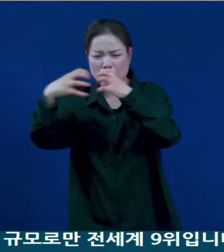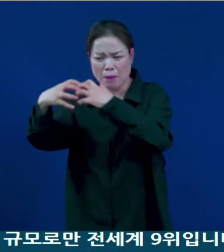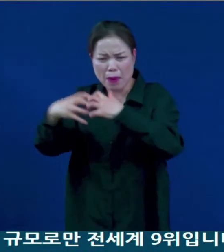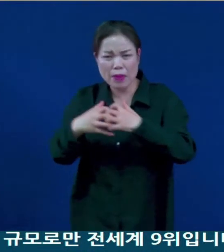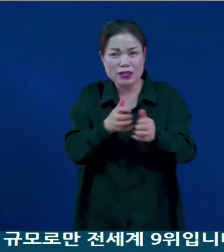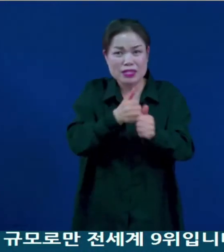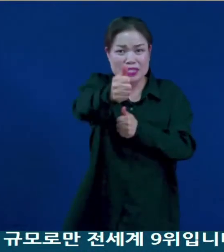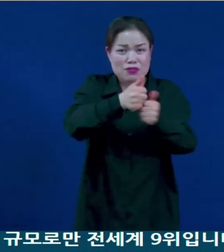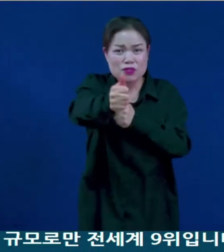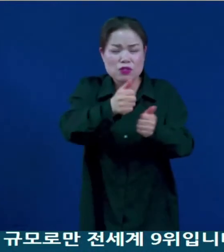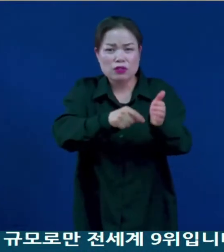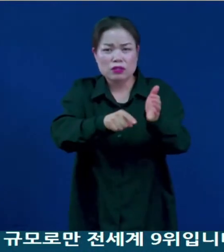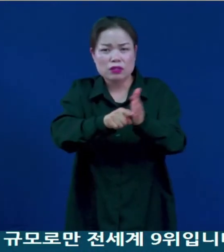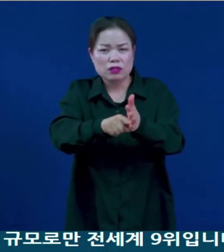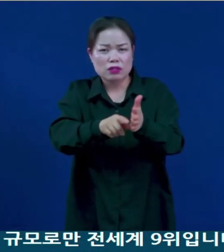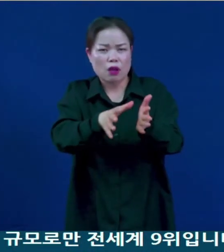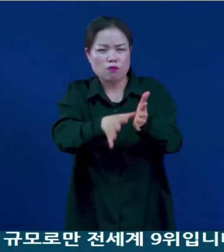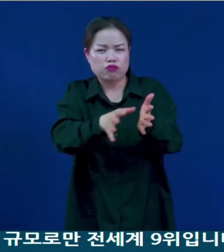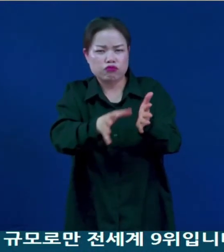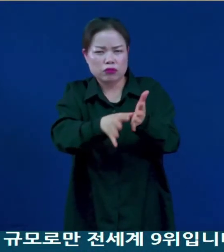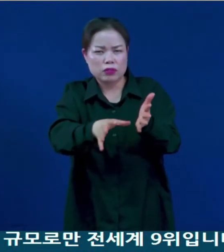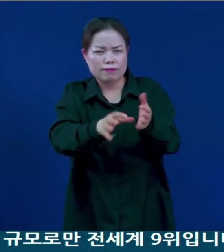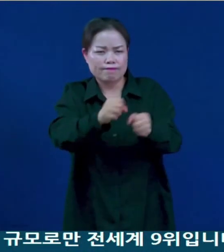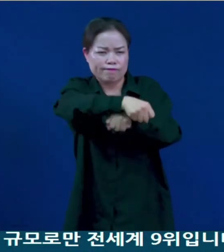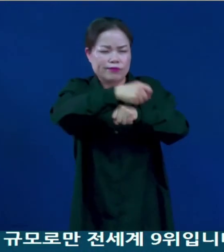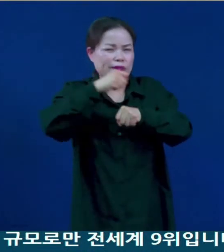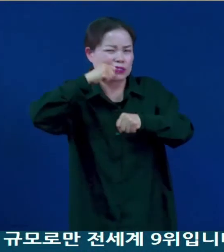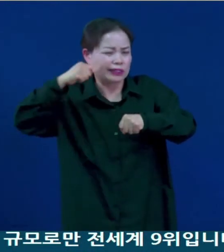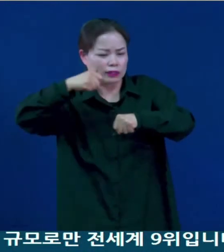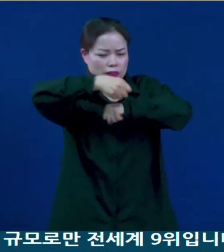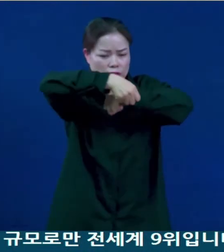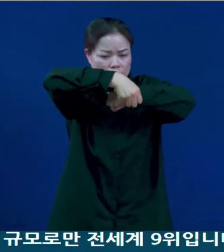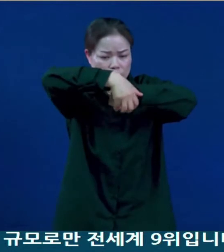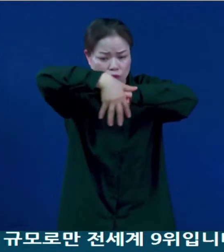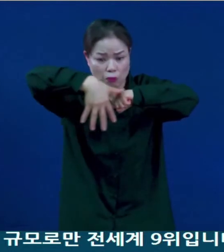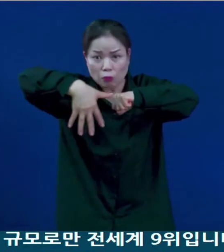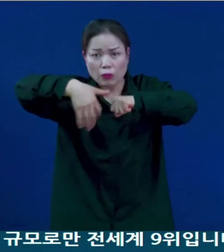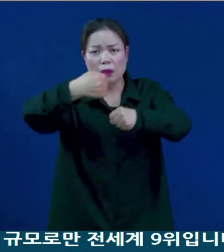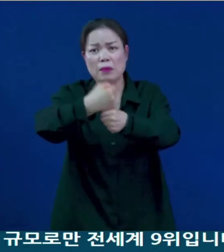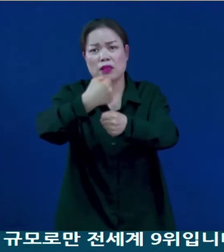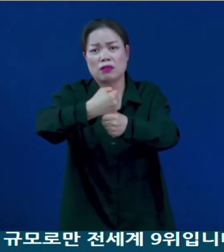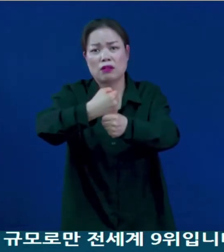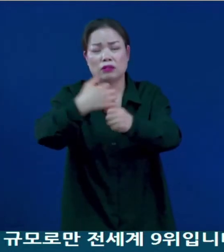이기려고 무기도 만들고 전쟁도 연습하고 있지 않습니까?